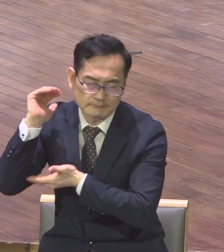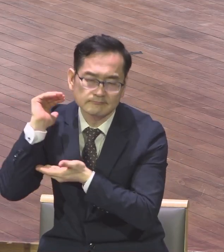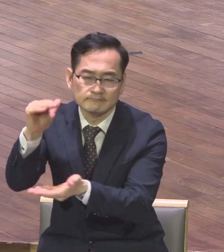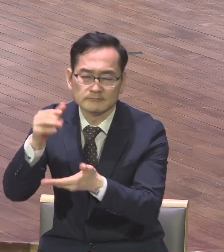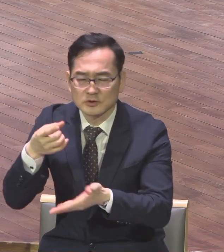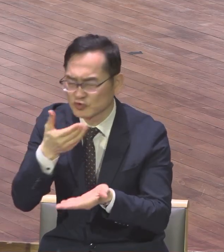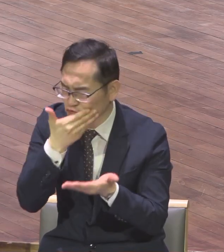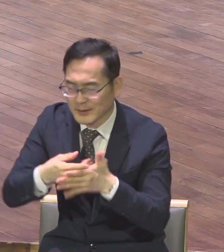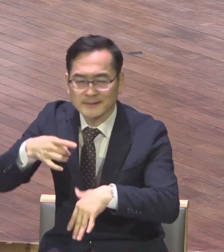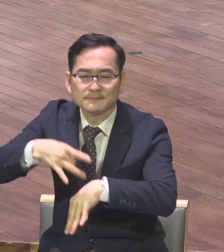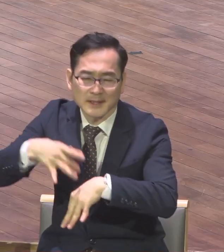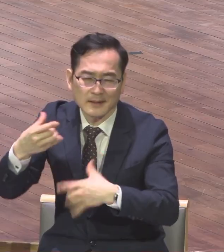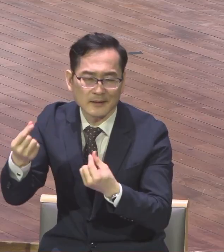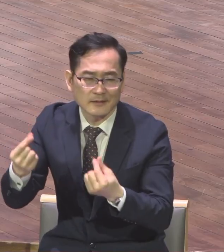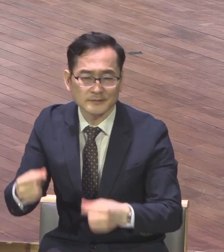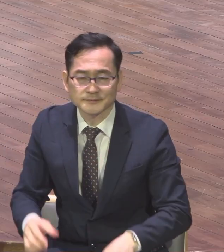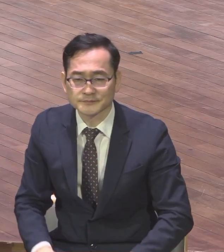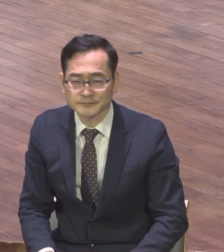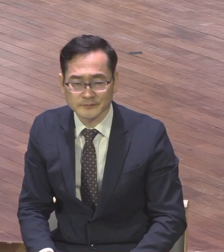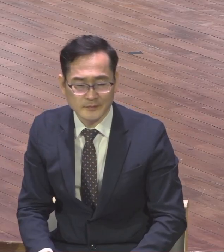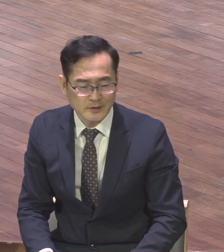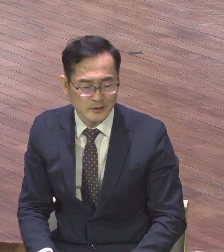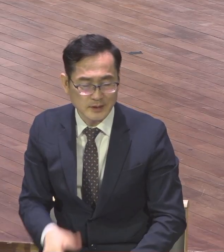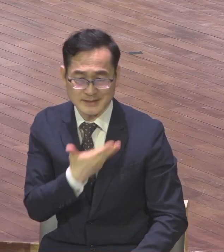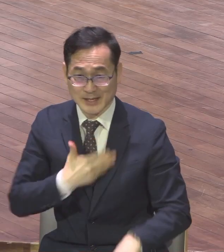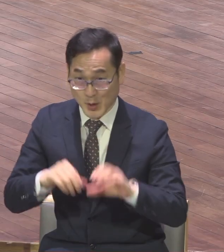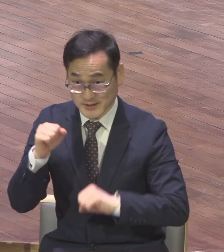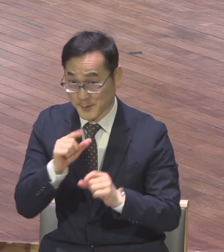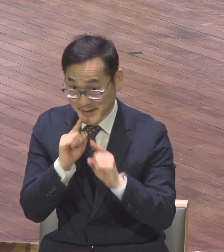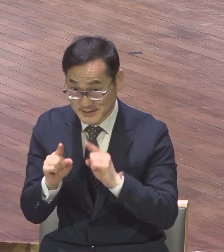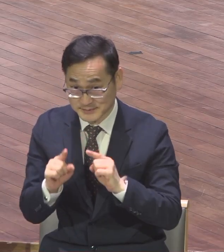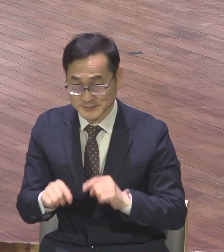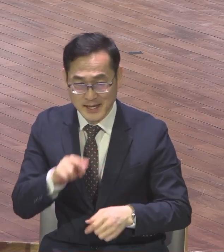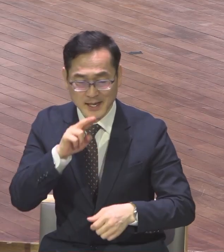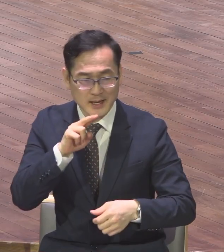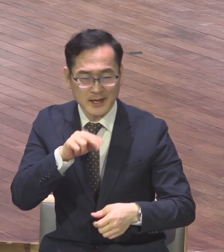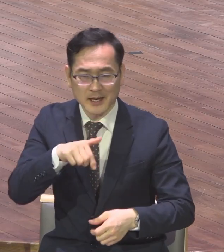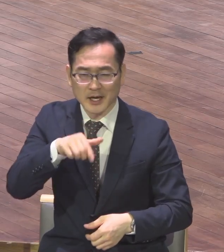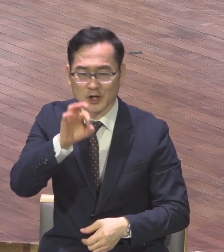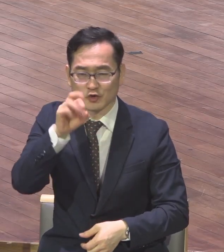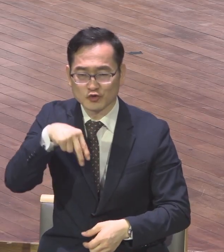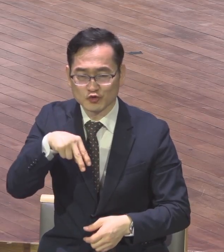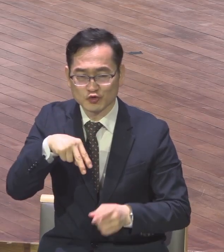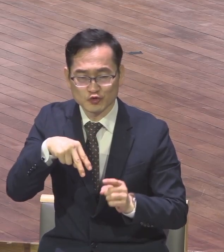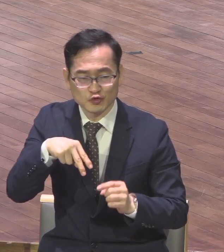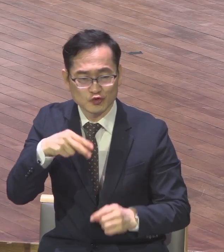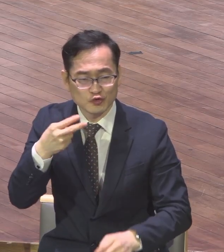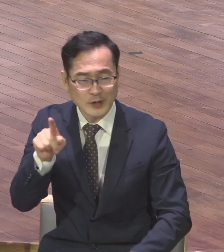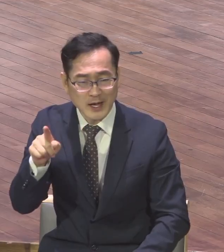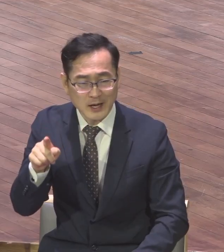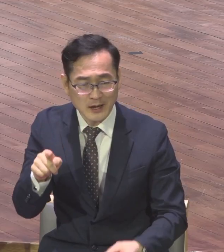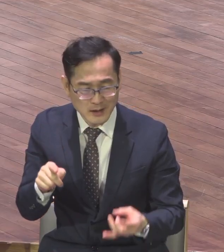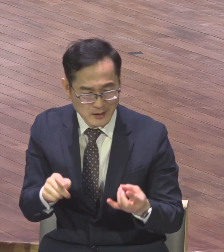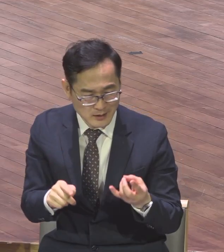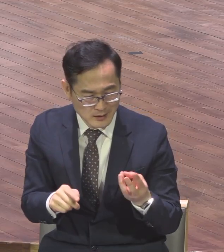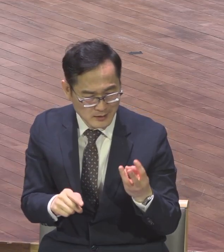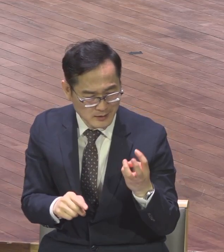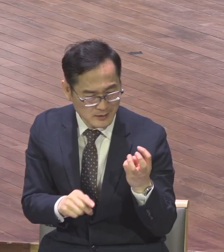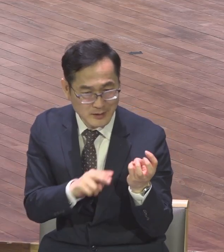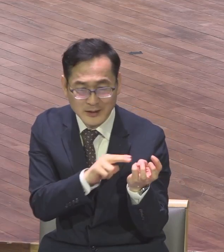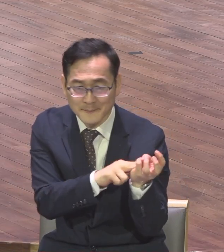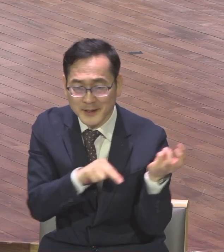사도행전 1장 22절에 보면 배신한 가룟 유다를 대신할 제사를 뽑을 때도